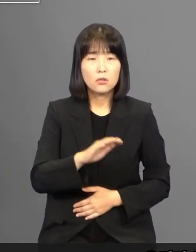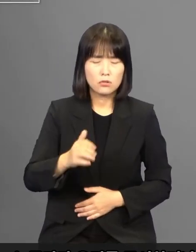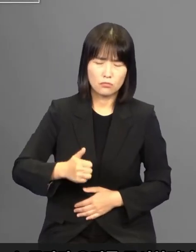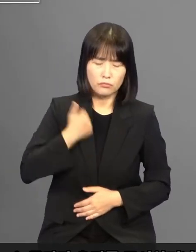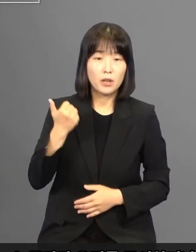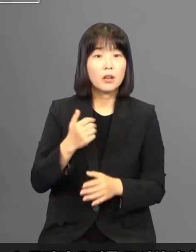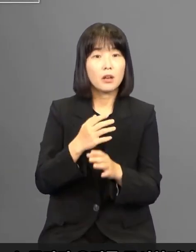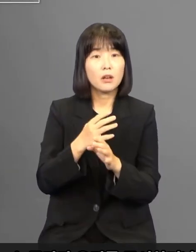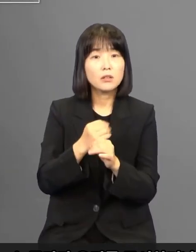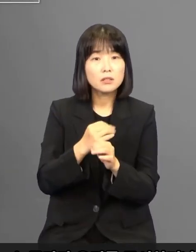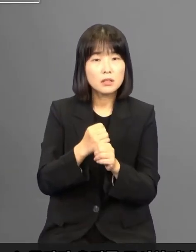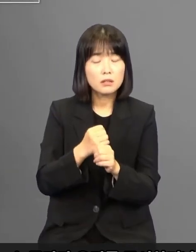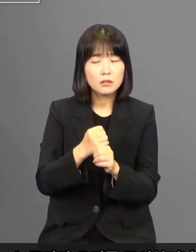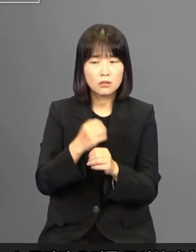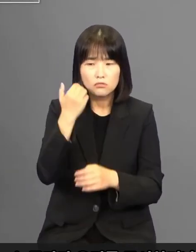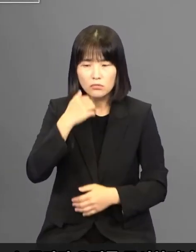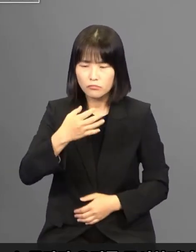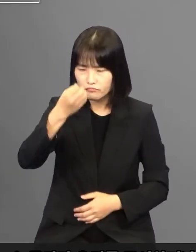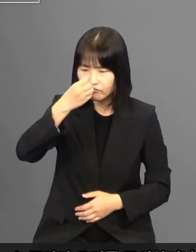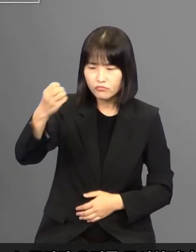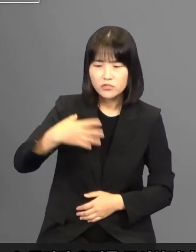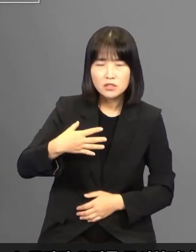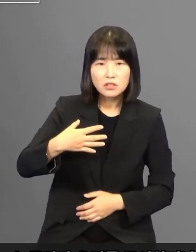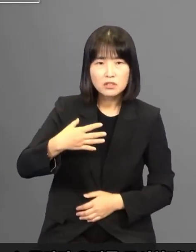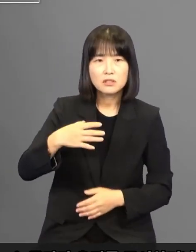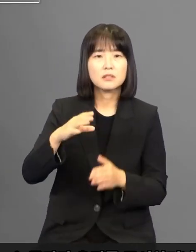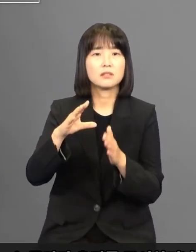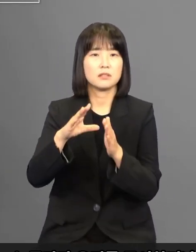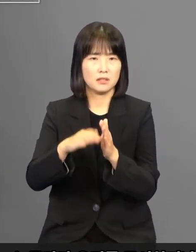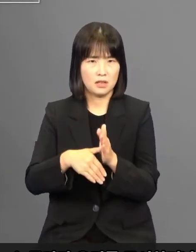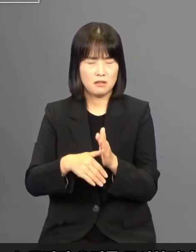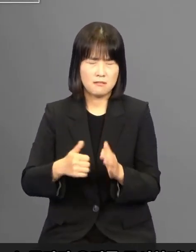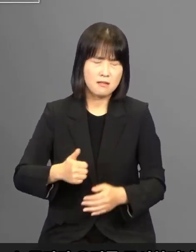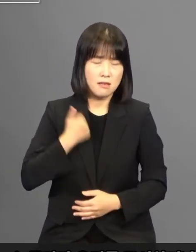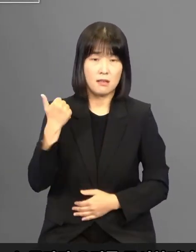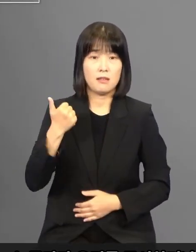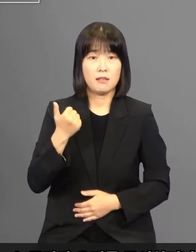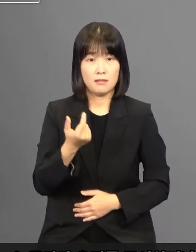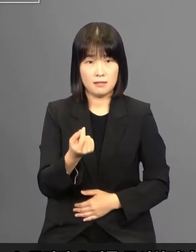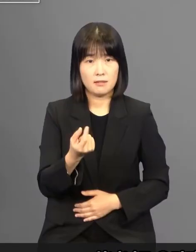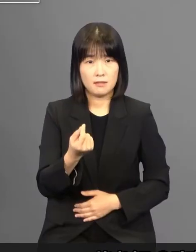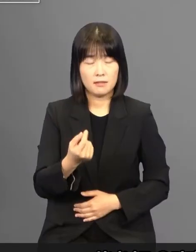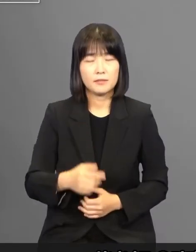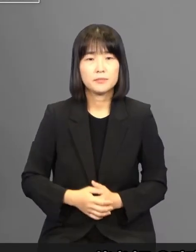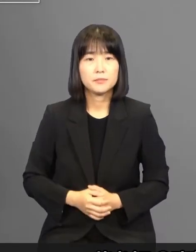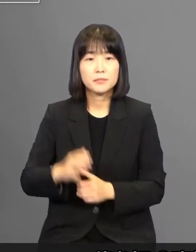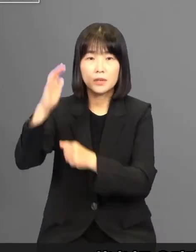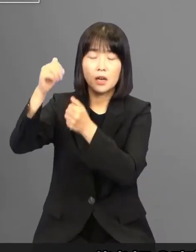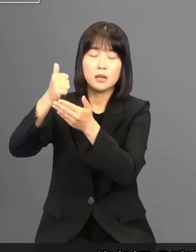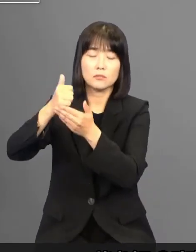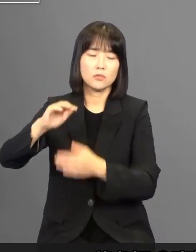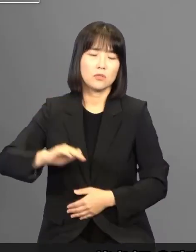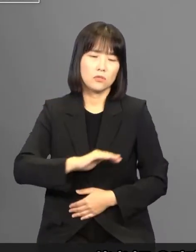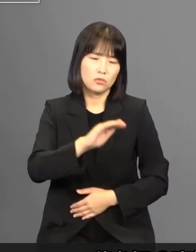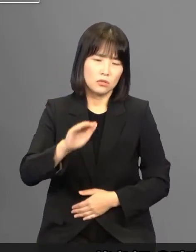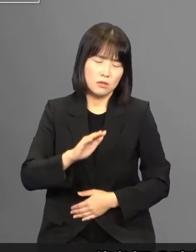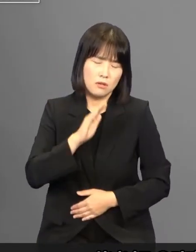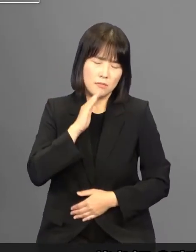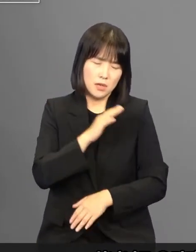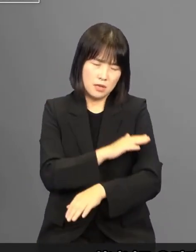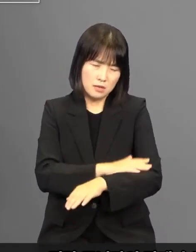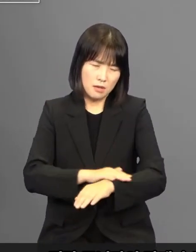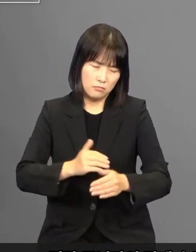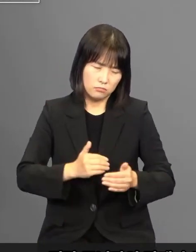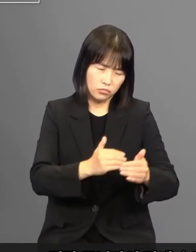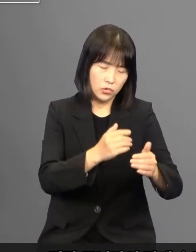납니까? 누군가가 우리를 무시하거나 투명인간 취급할 때 화가 날 때가 있죠. 하나님도 우리가 정말 잘 되기를